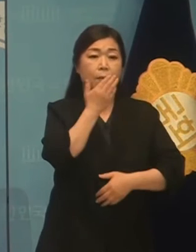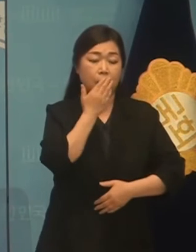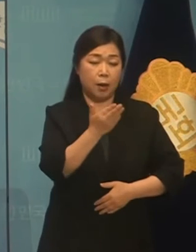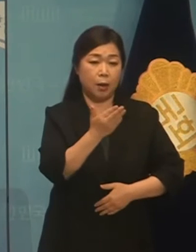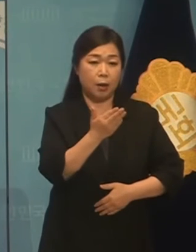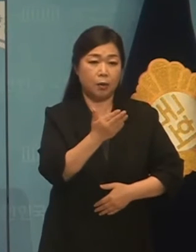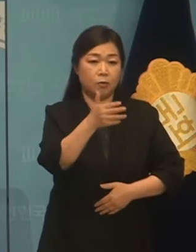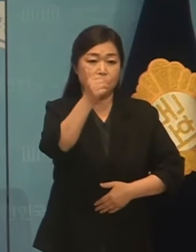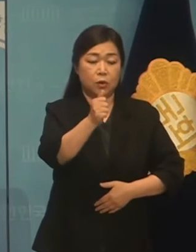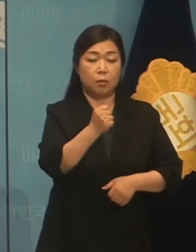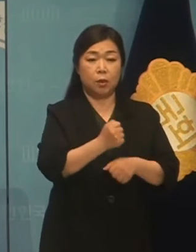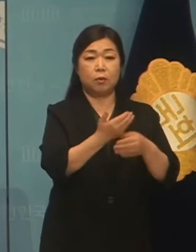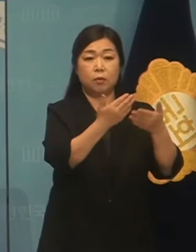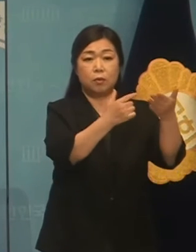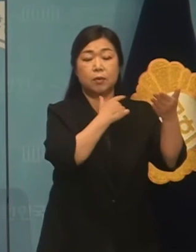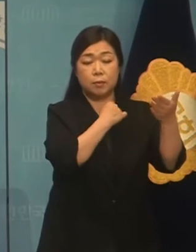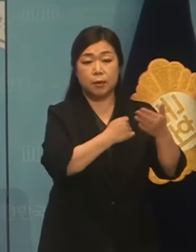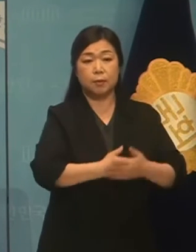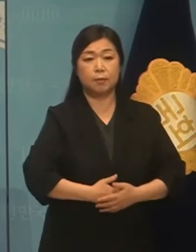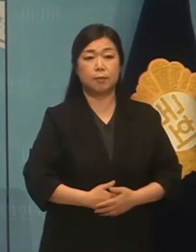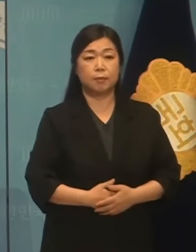세력을 만들어낼 것입니다.